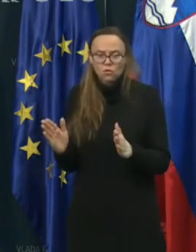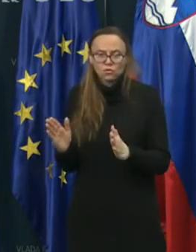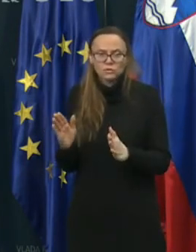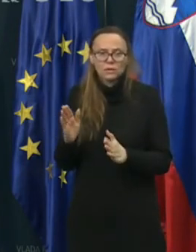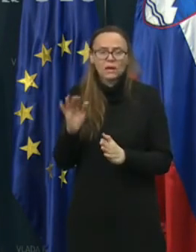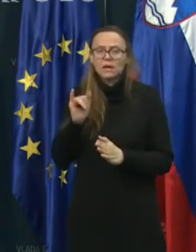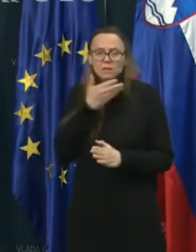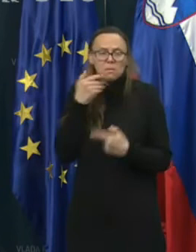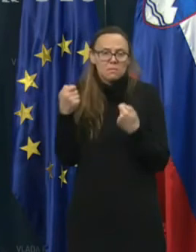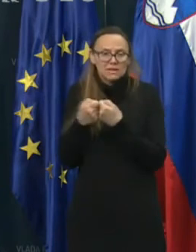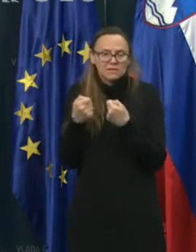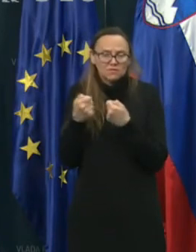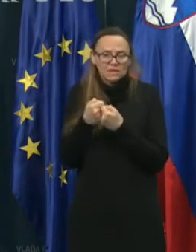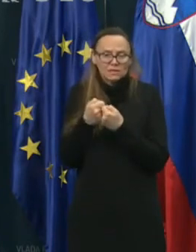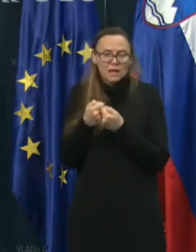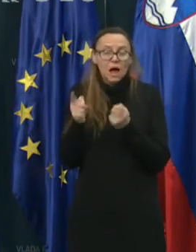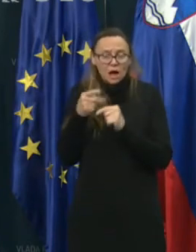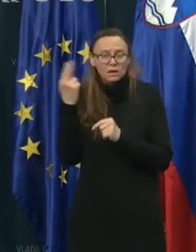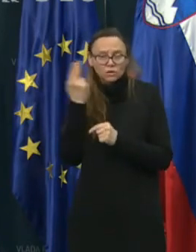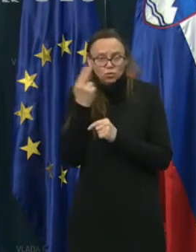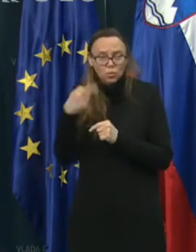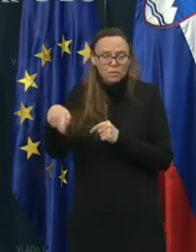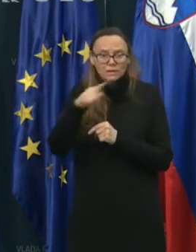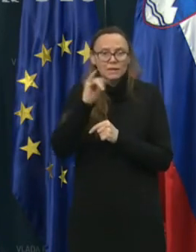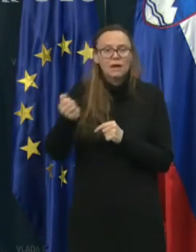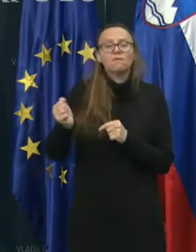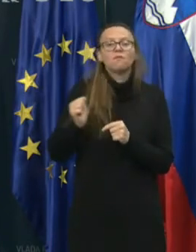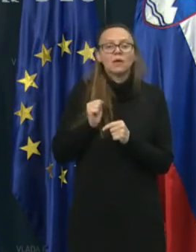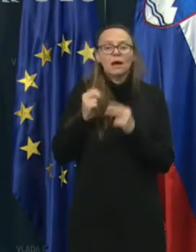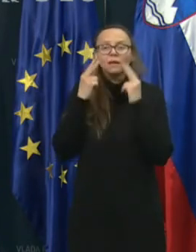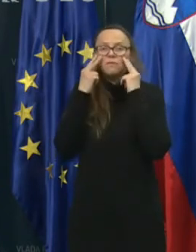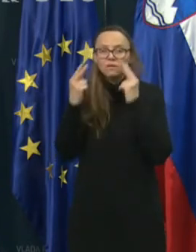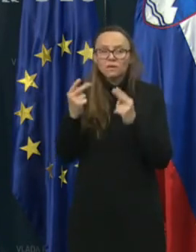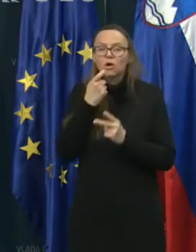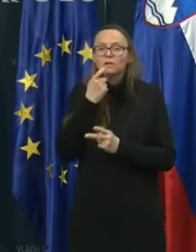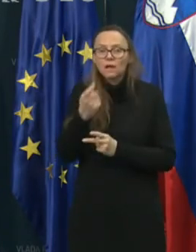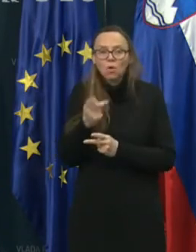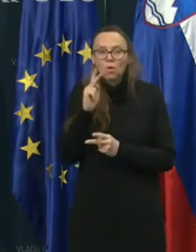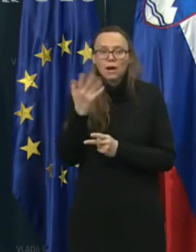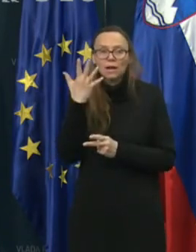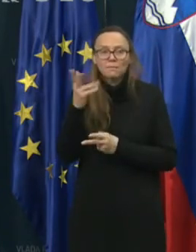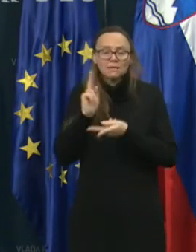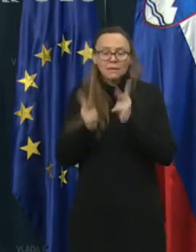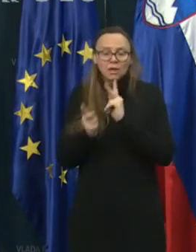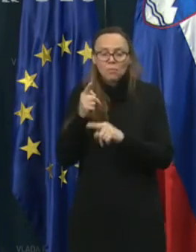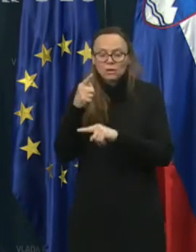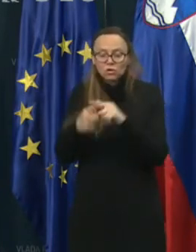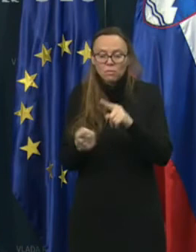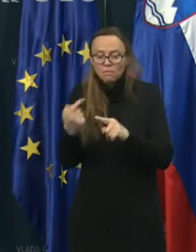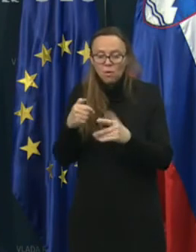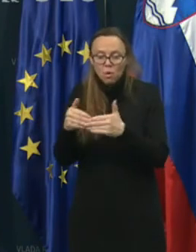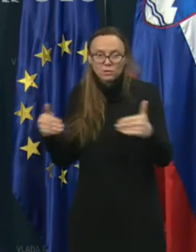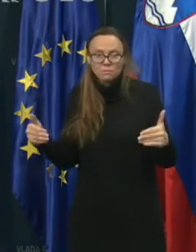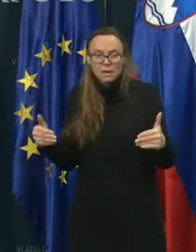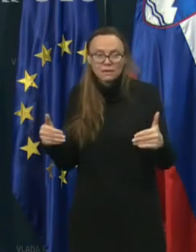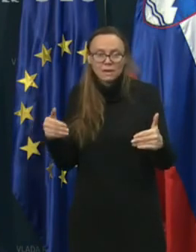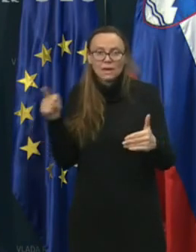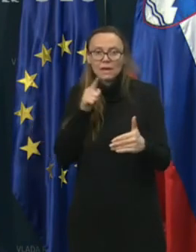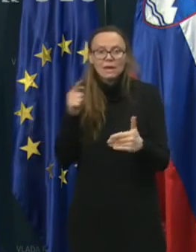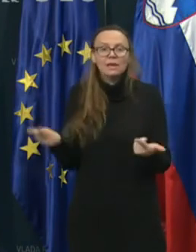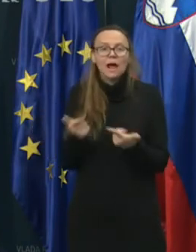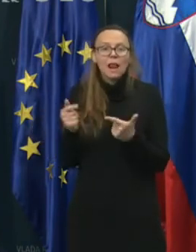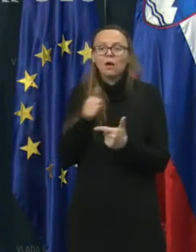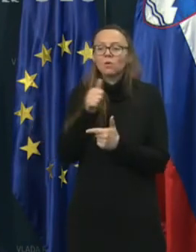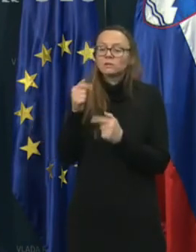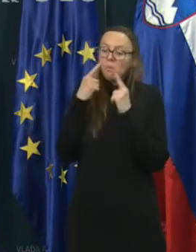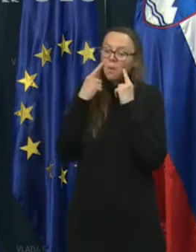zdi nesmiselno. Si predstavljate, da vojaki vidijo nekoga, ki je 5,5 km od meje in se ga lahko